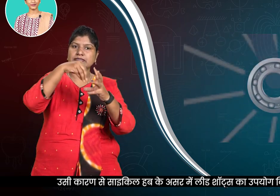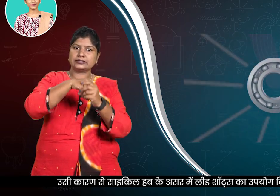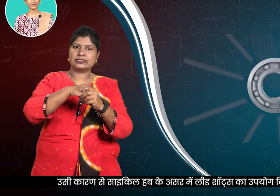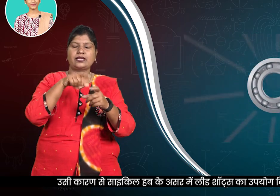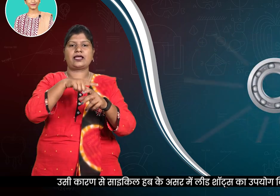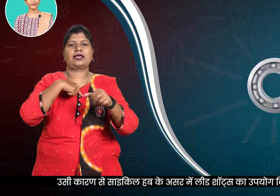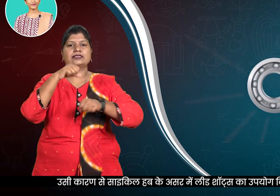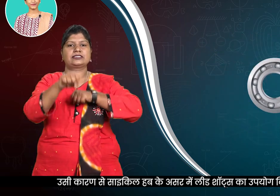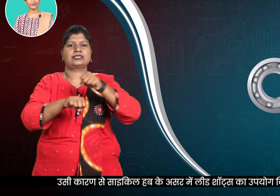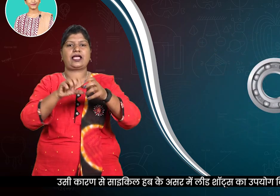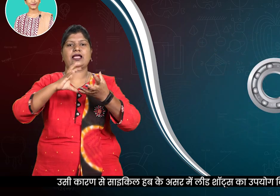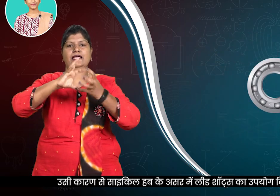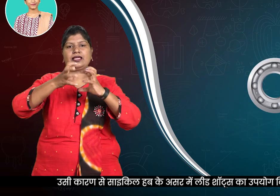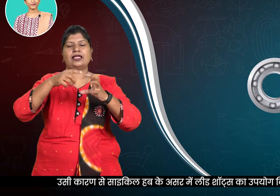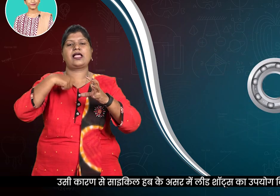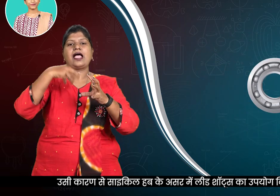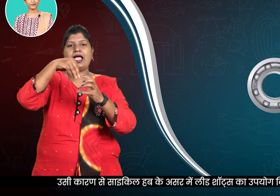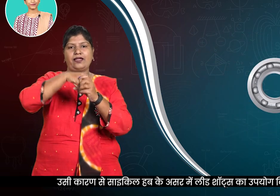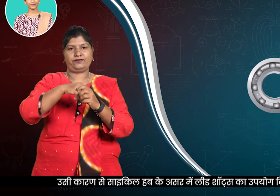जाता है